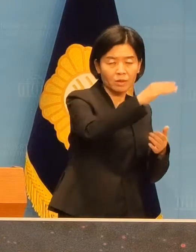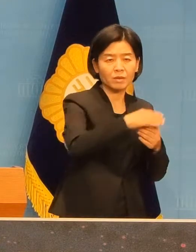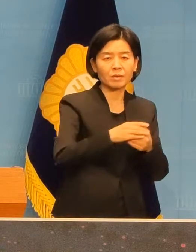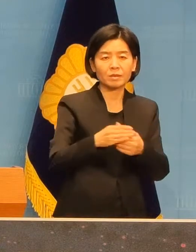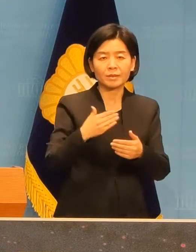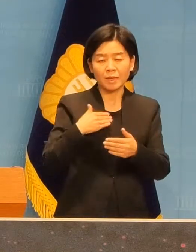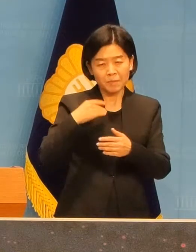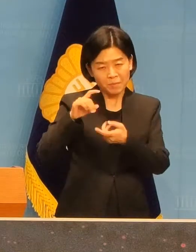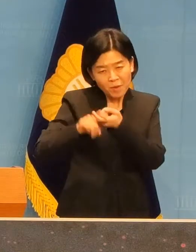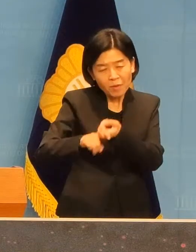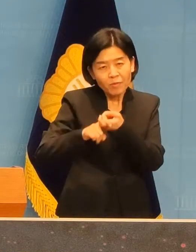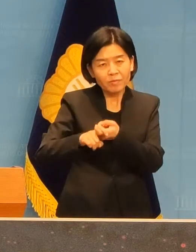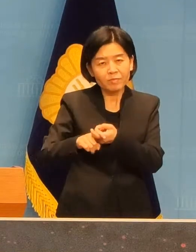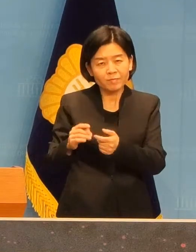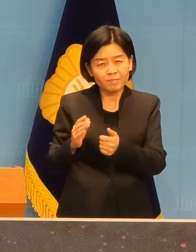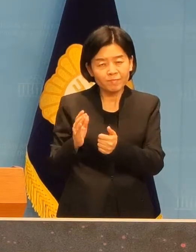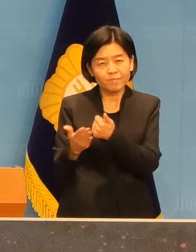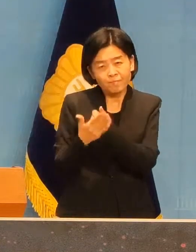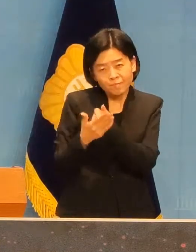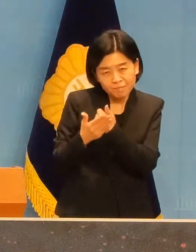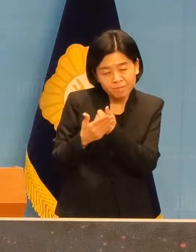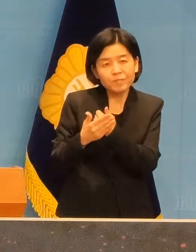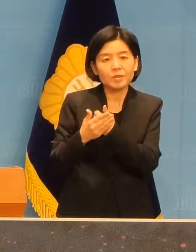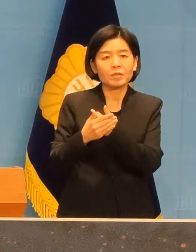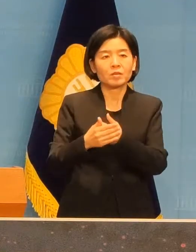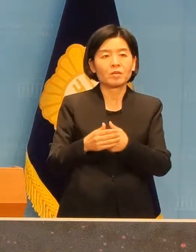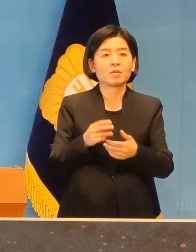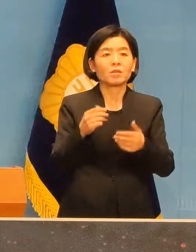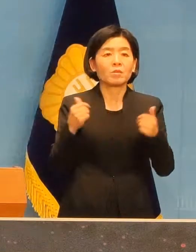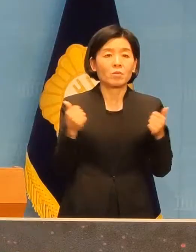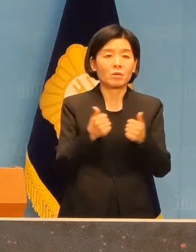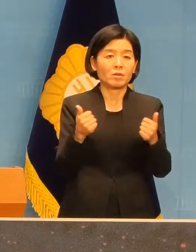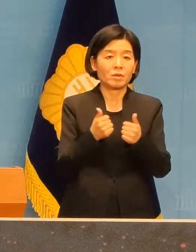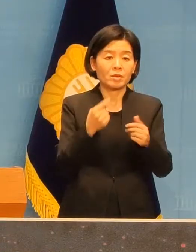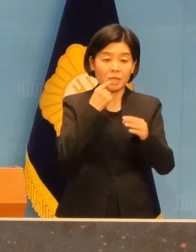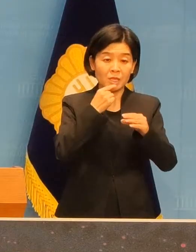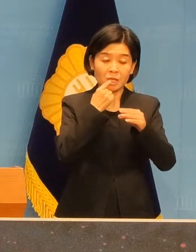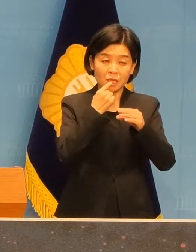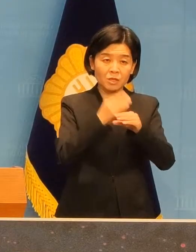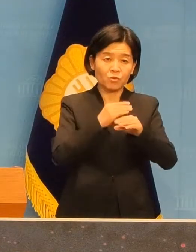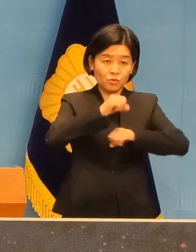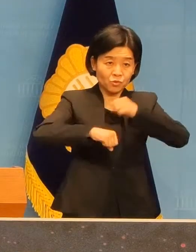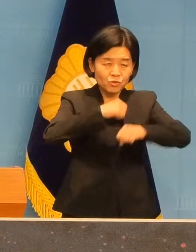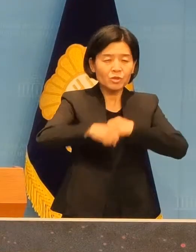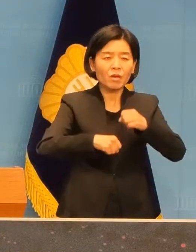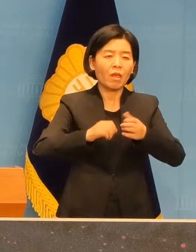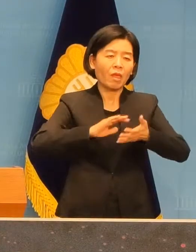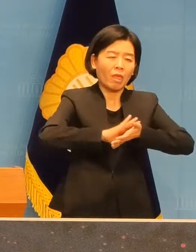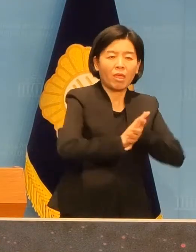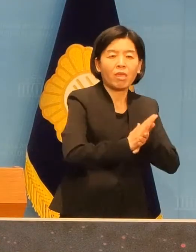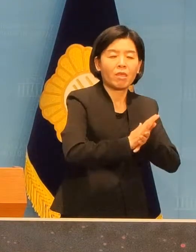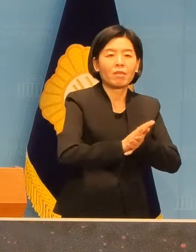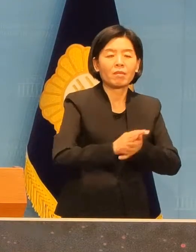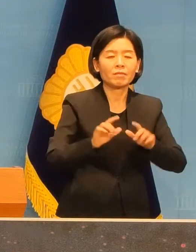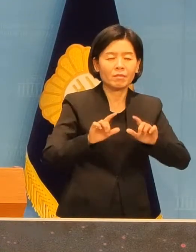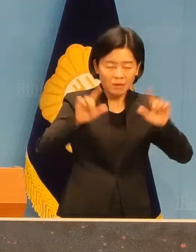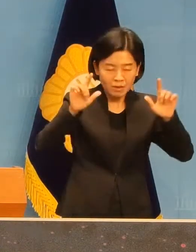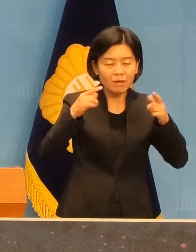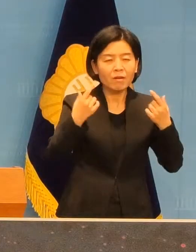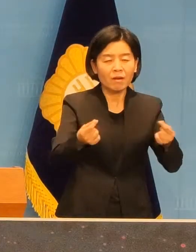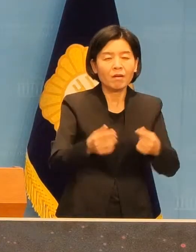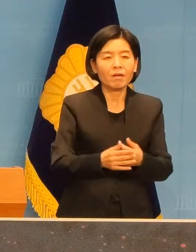위한 법사위 회의 운영으로 의회 민주주의가 처절하게 짓밟힌 날이었습니다.